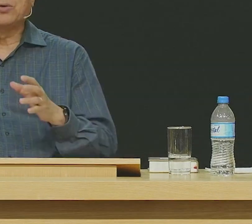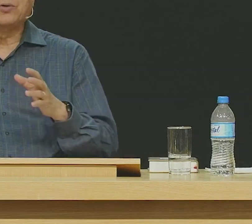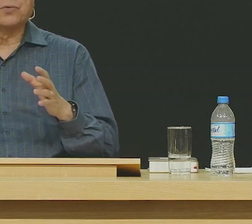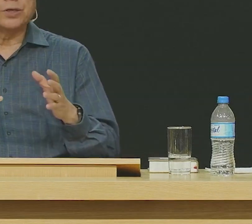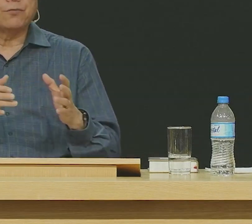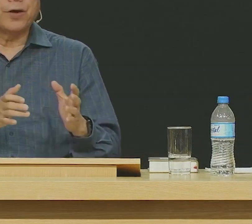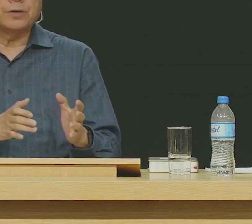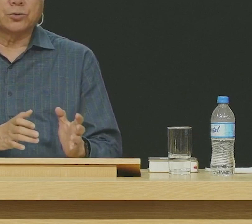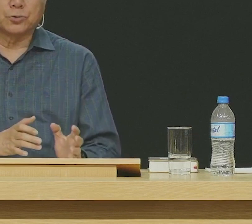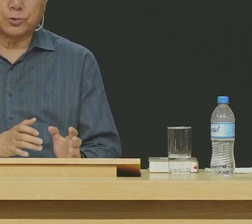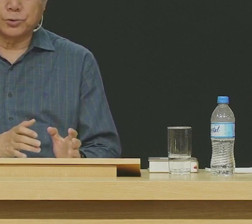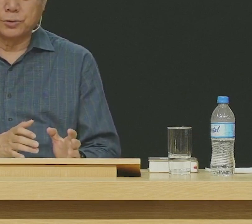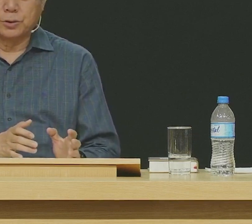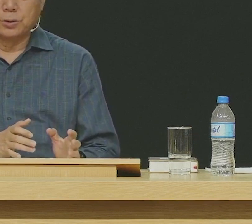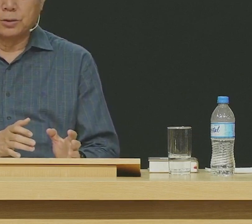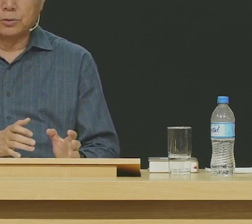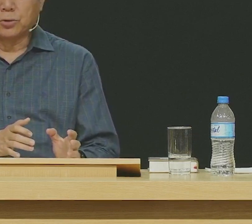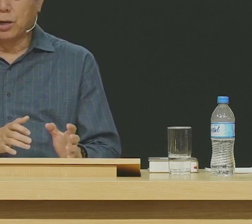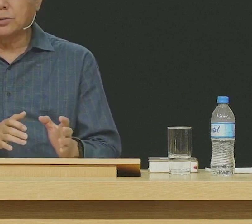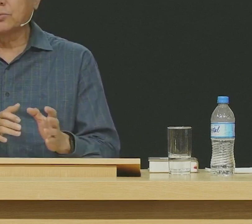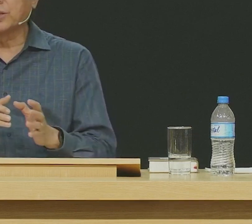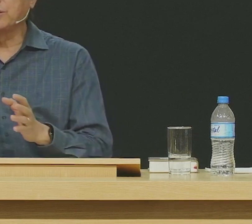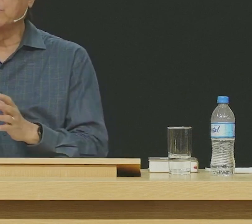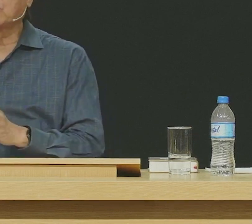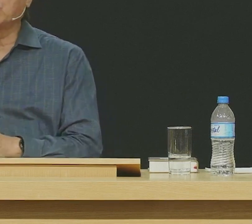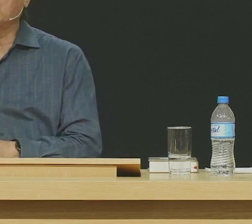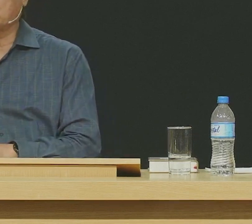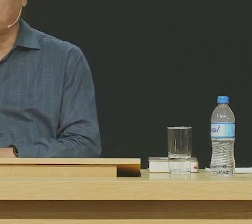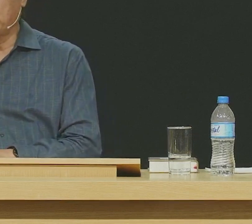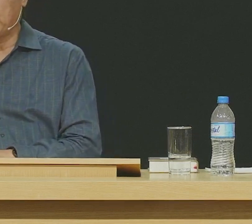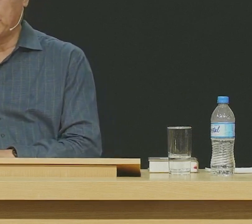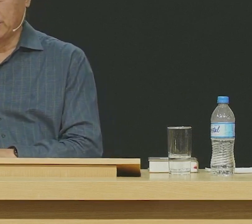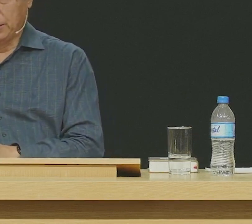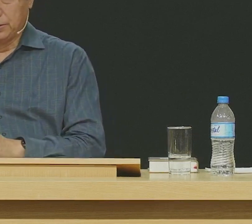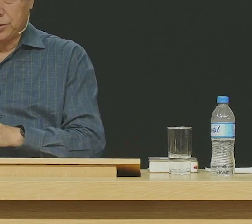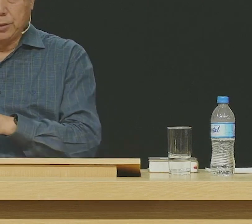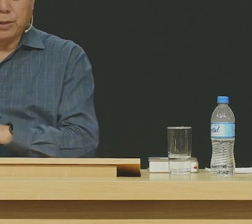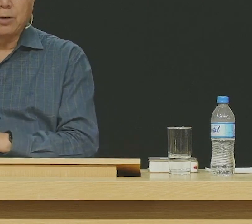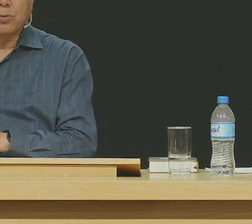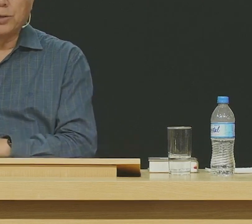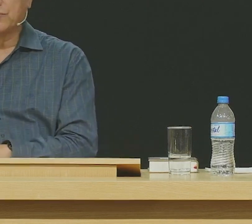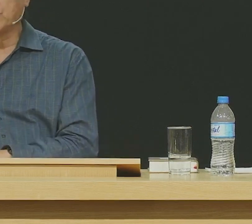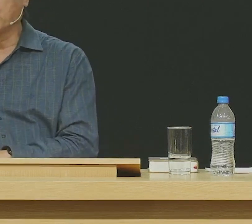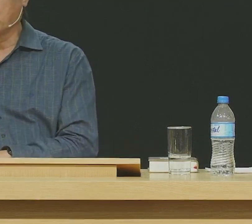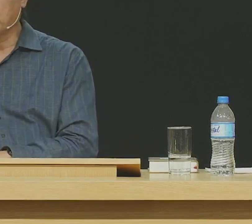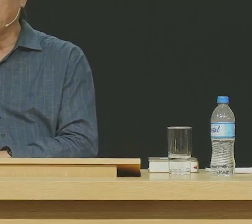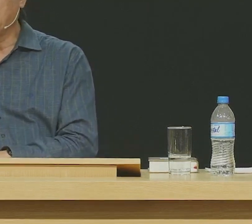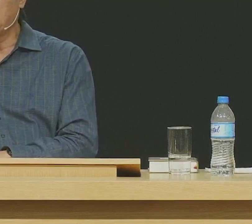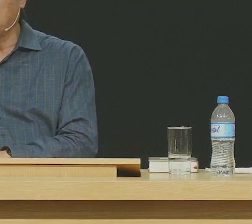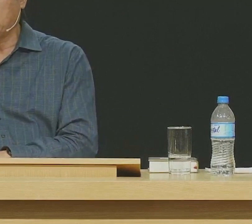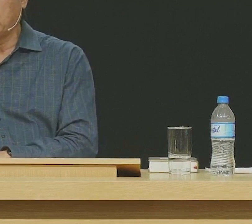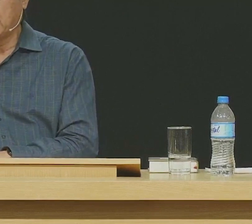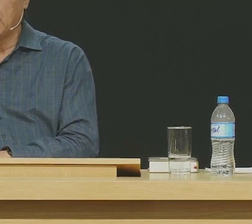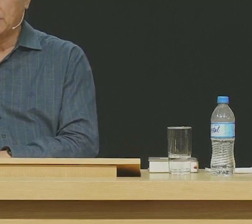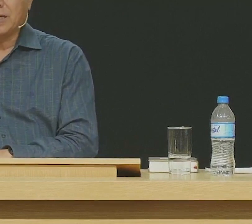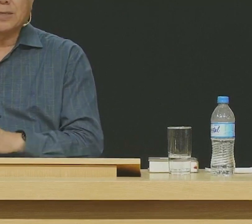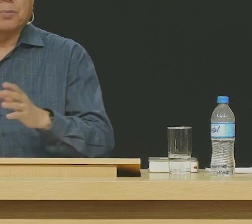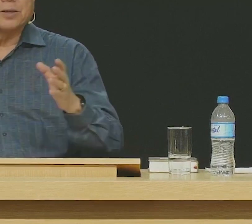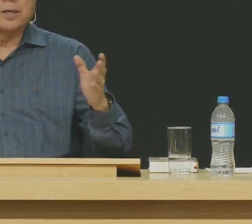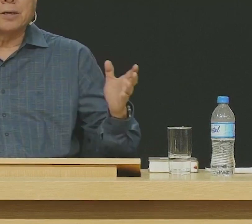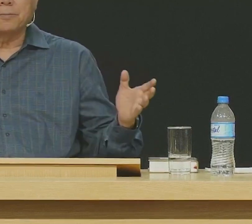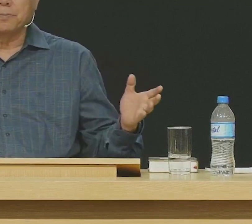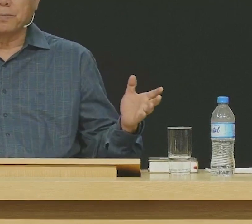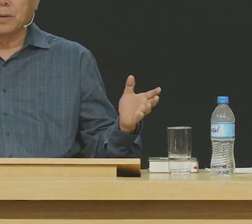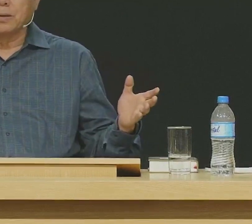porque sem o livro de Efésios, nós não teríamos condições de entrar no livro de Colossenses